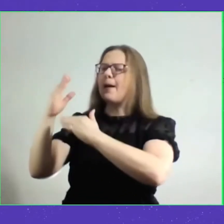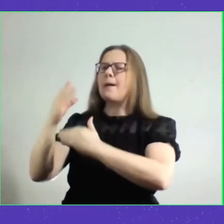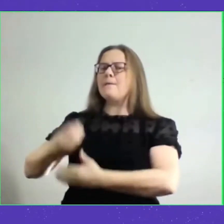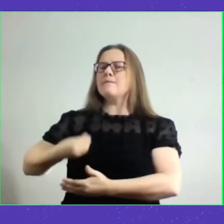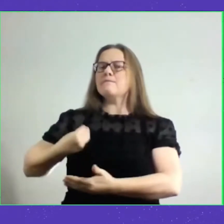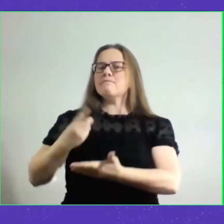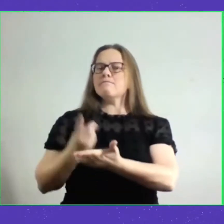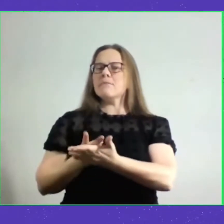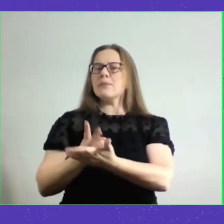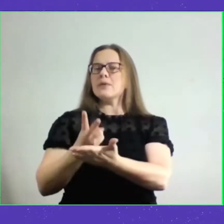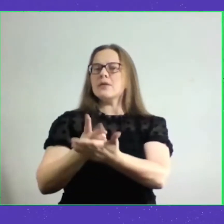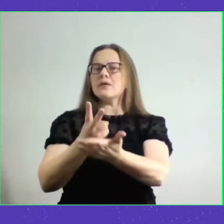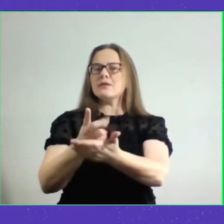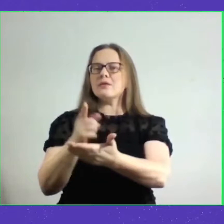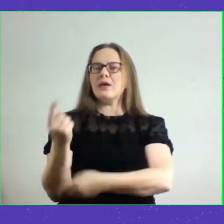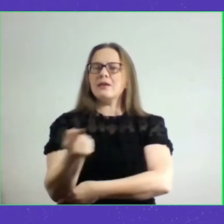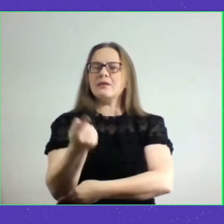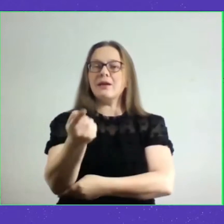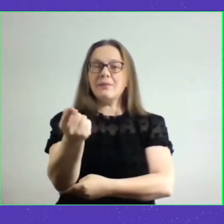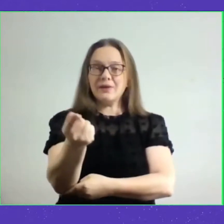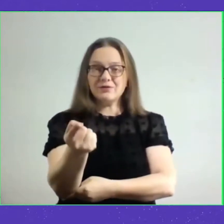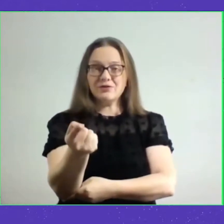a vontade de Deus.